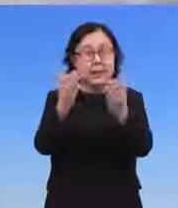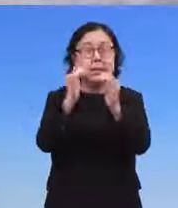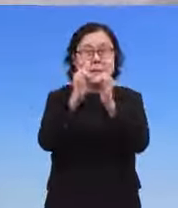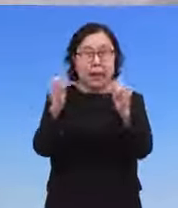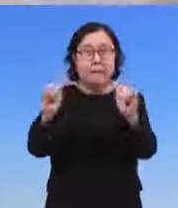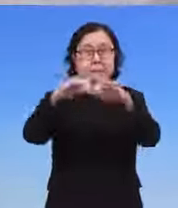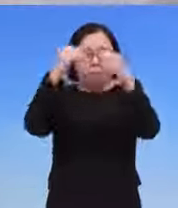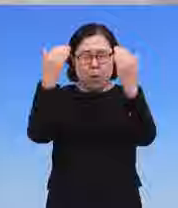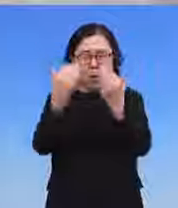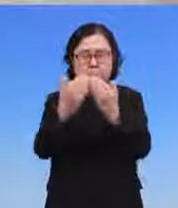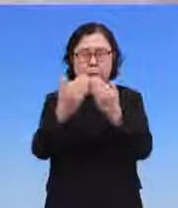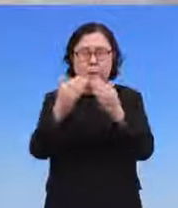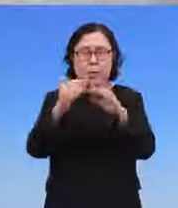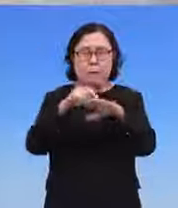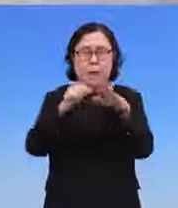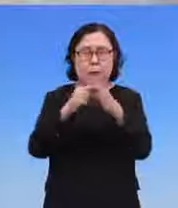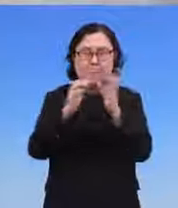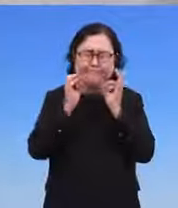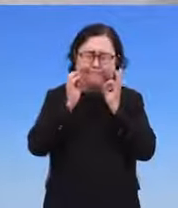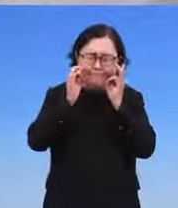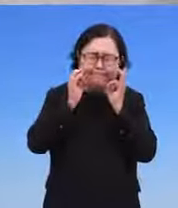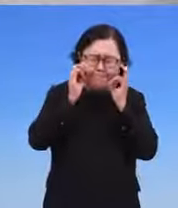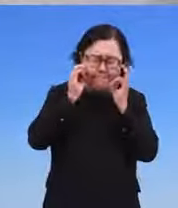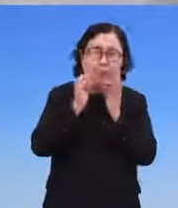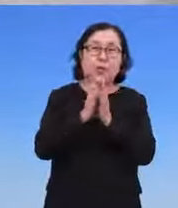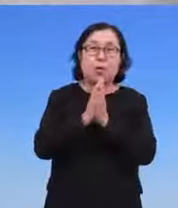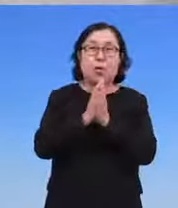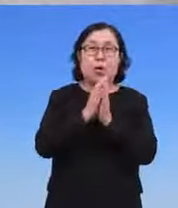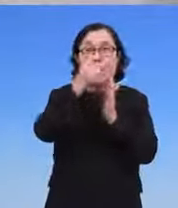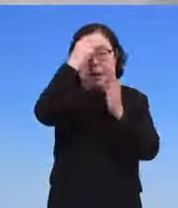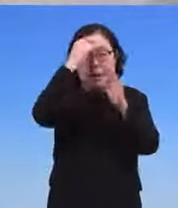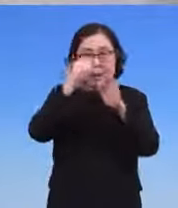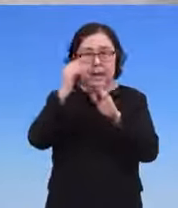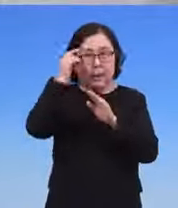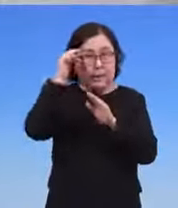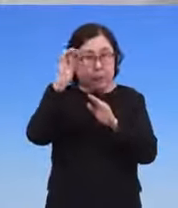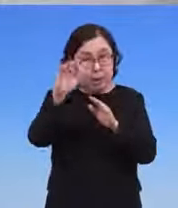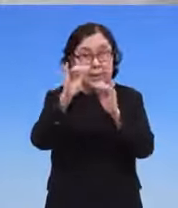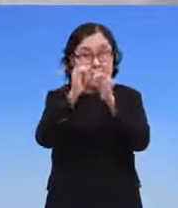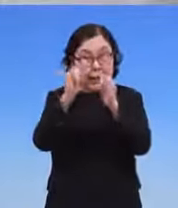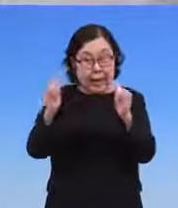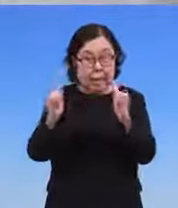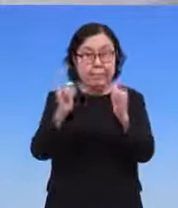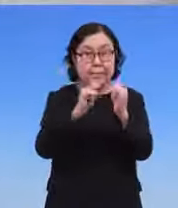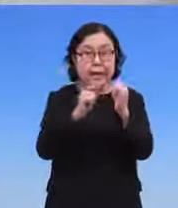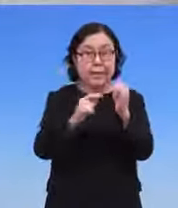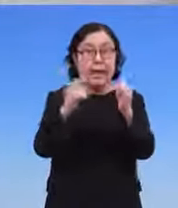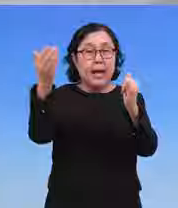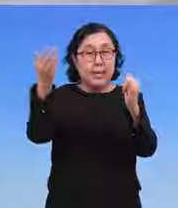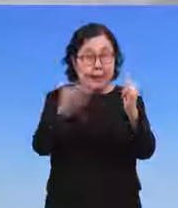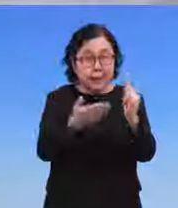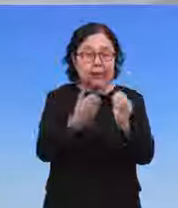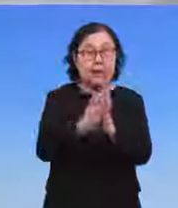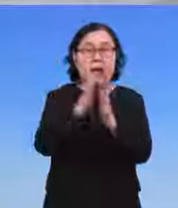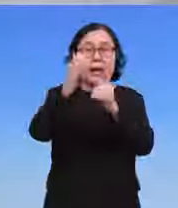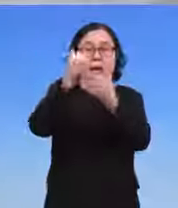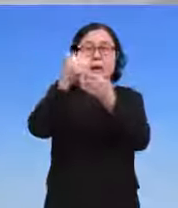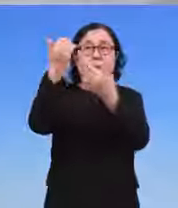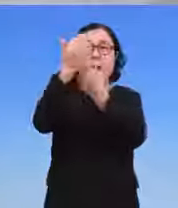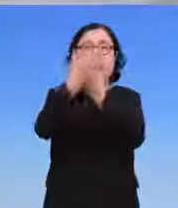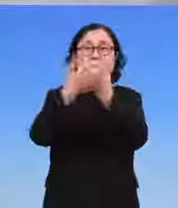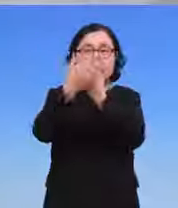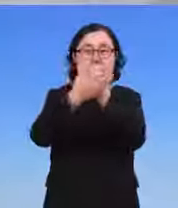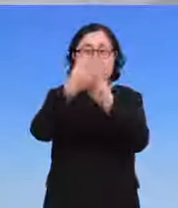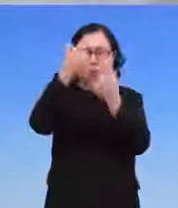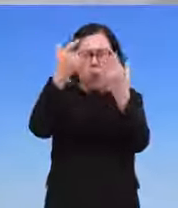드리는 예배나 전심으로 예배를 사모하는 그들에게 주시는 하나님의 은혜는 이 자리나 그곳이나 똑같다고